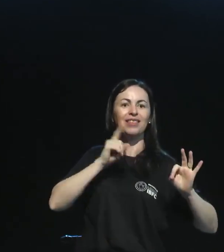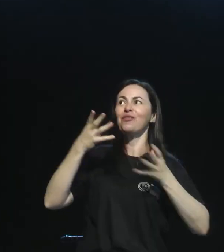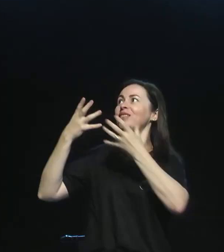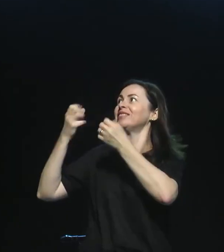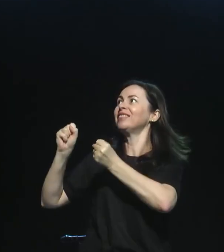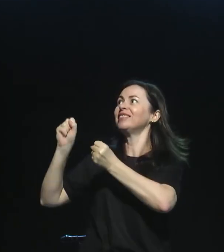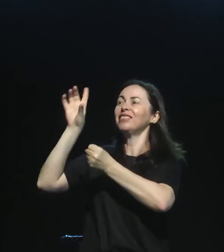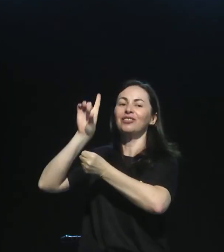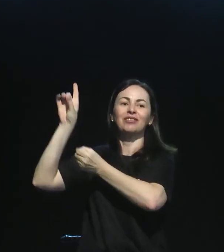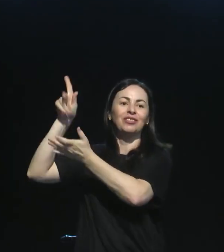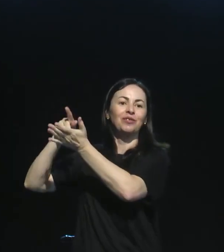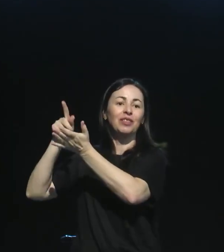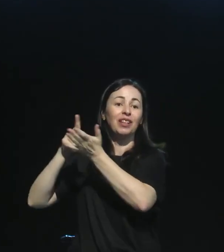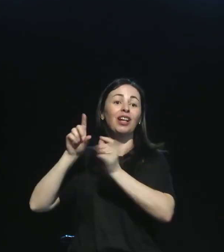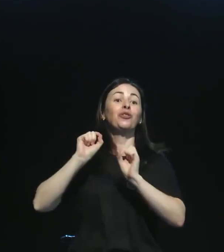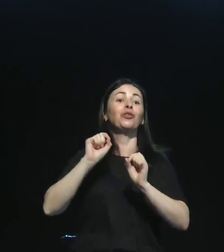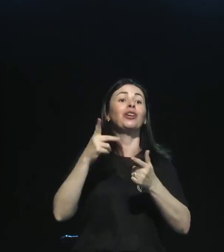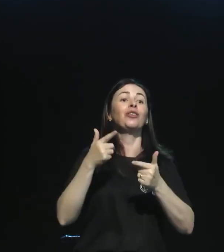vamos quebrar a cara.